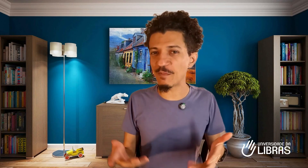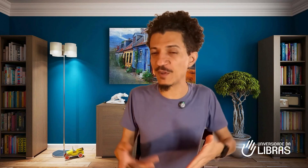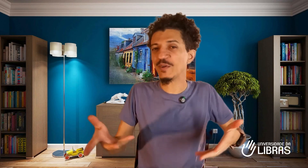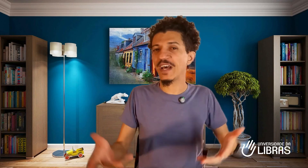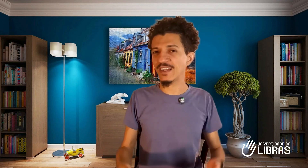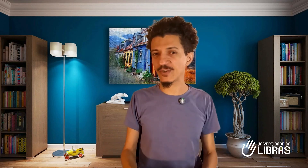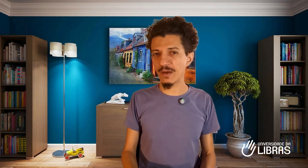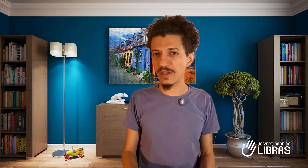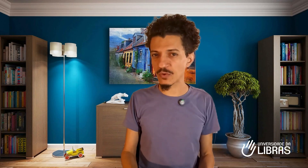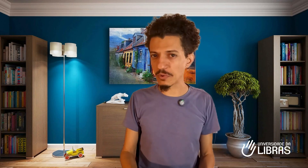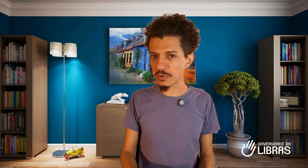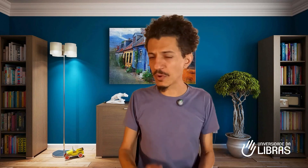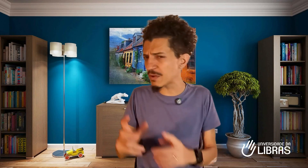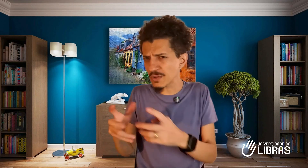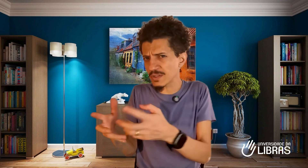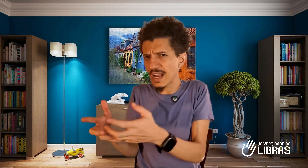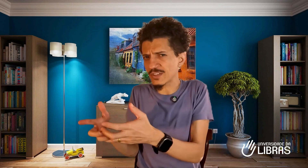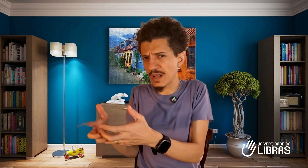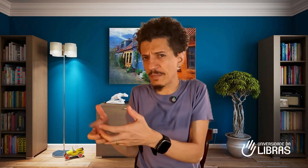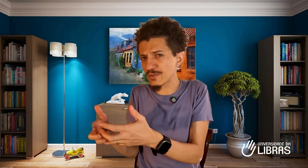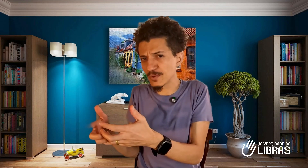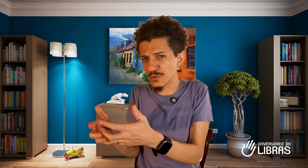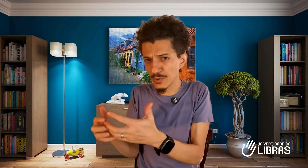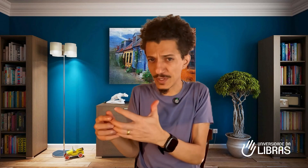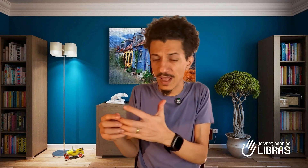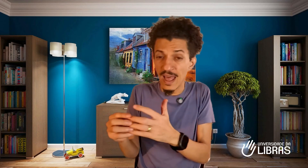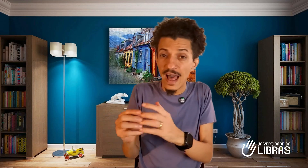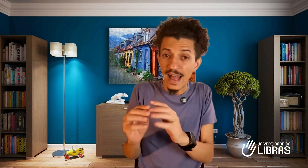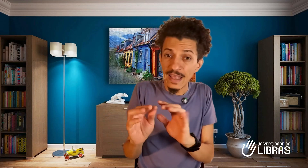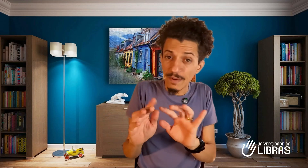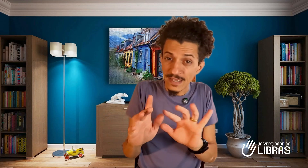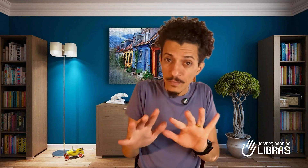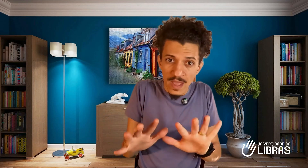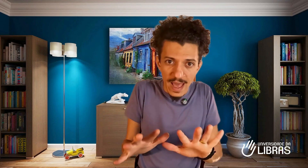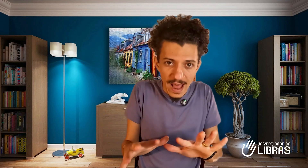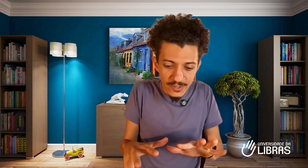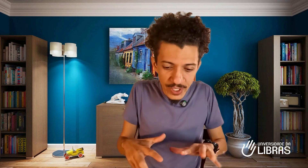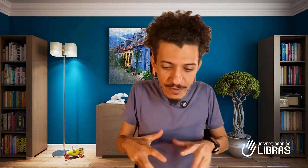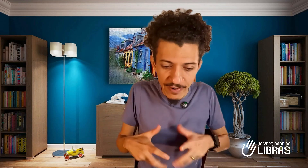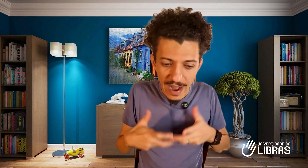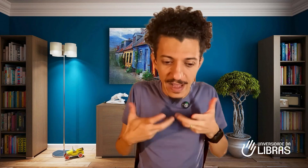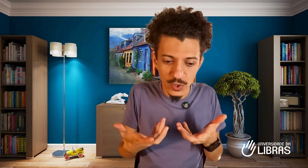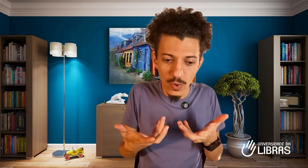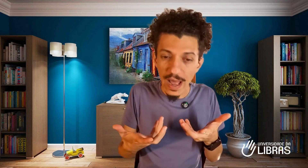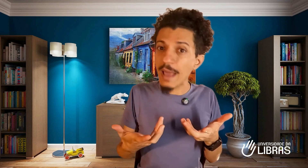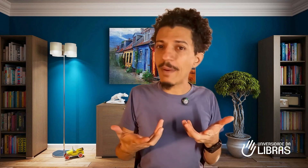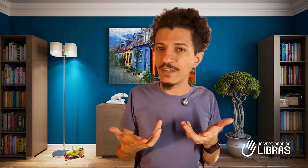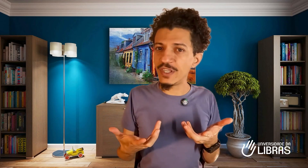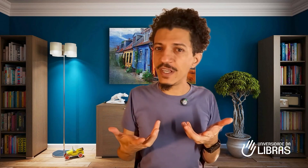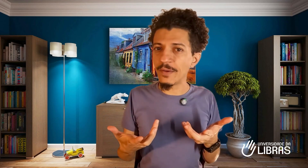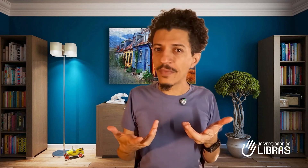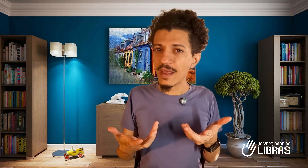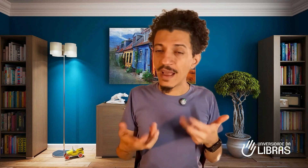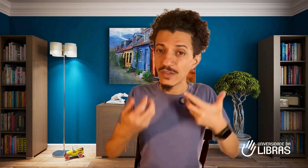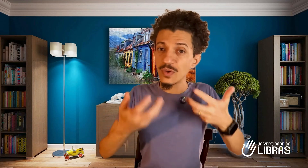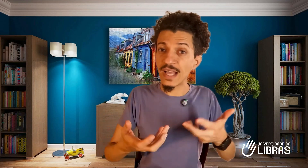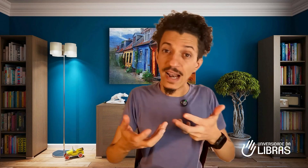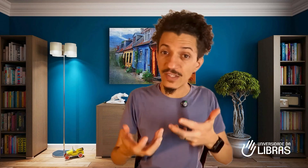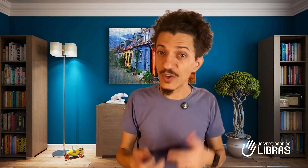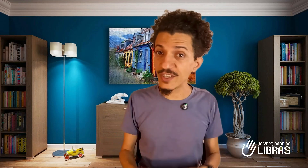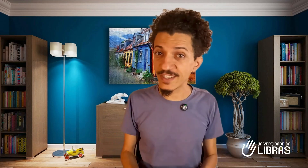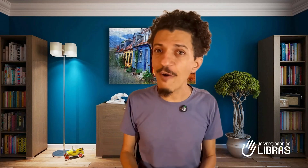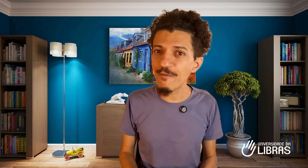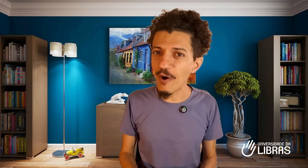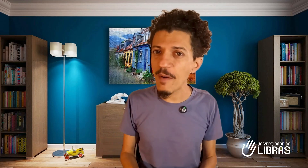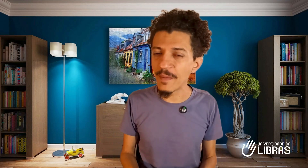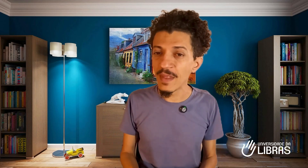perspectiva para os meus relacionamentos como um todo, não só os relacionamentos com surdos. A Libras, ela ativa a sua empatia e as suas